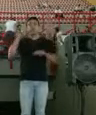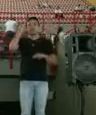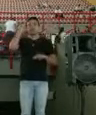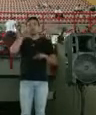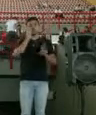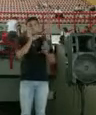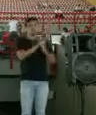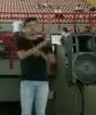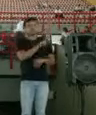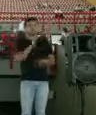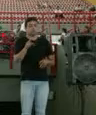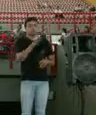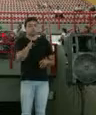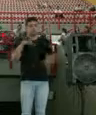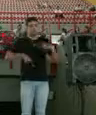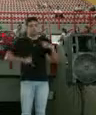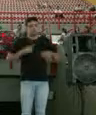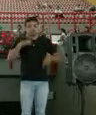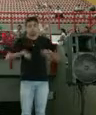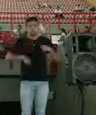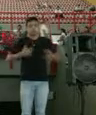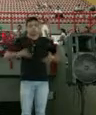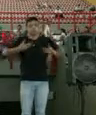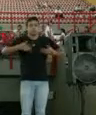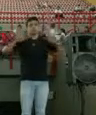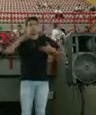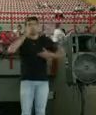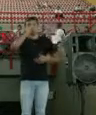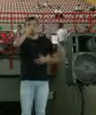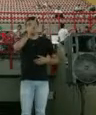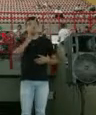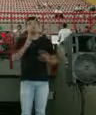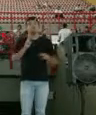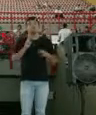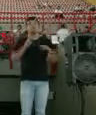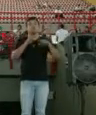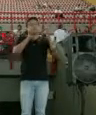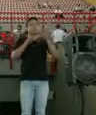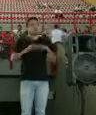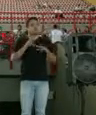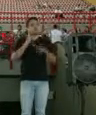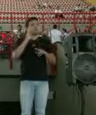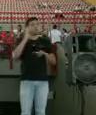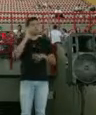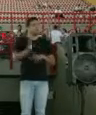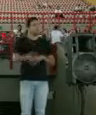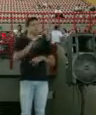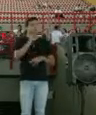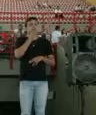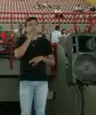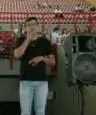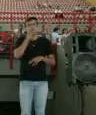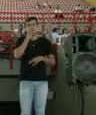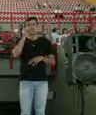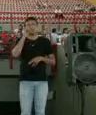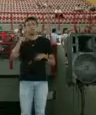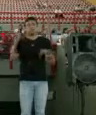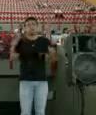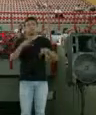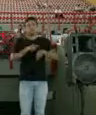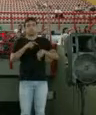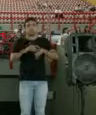os hormônios deles estavam bastante o quê? Ativos. Porque a puberdade é a época